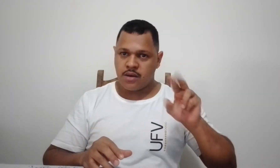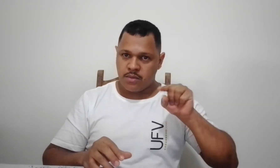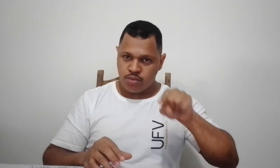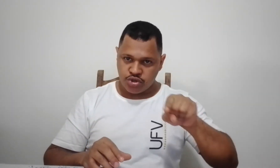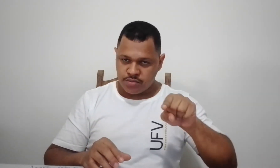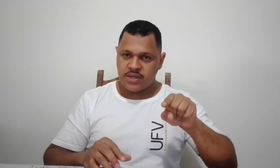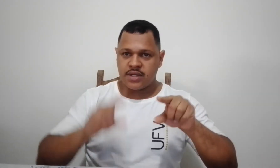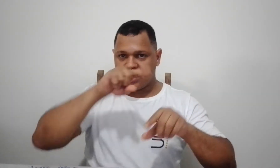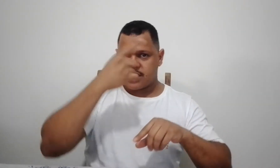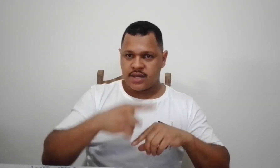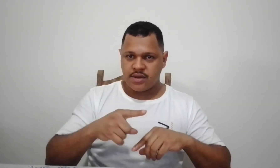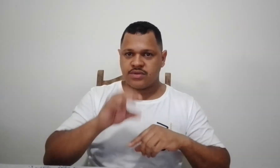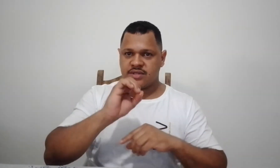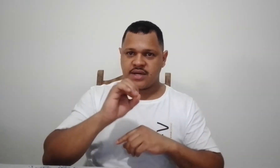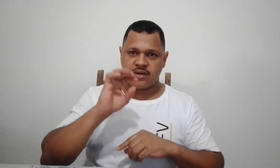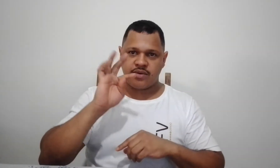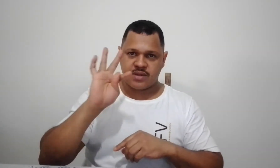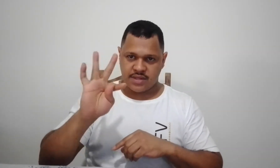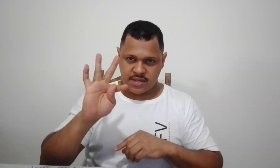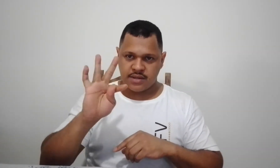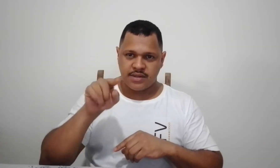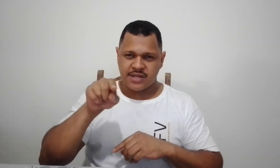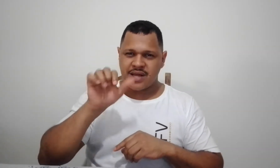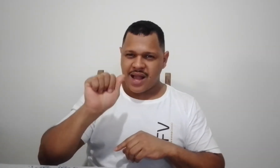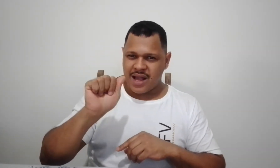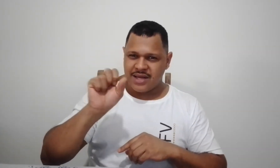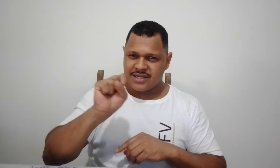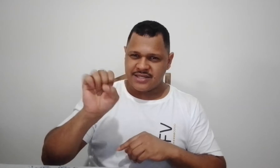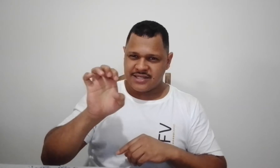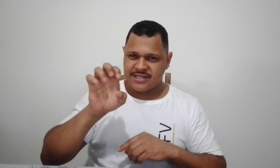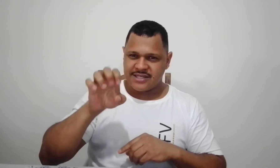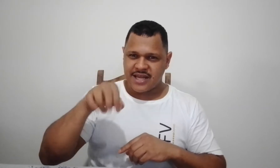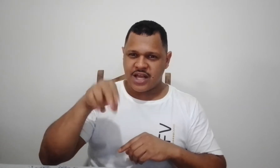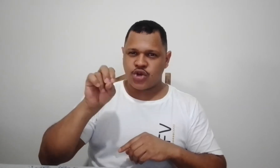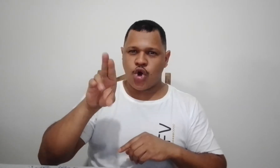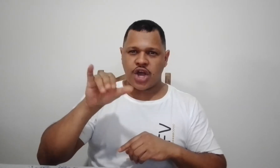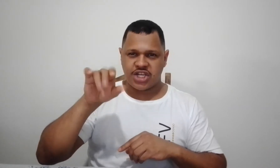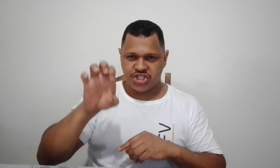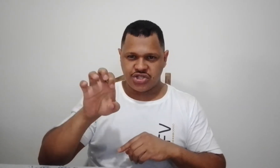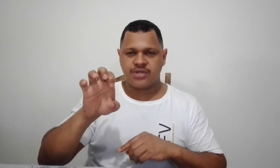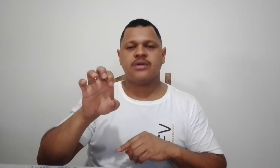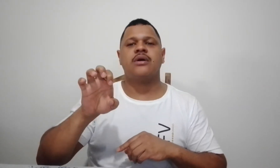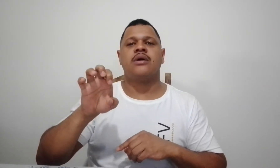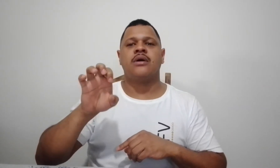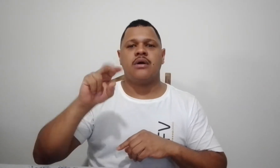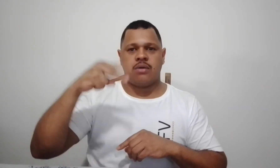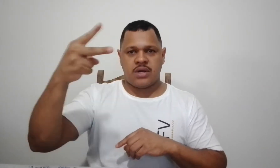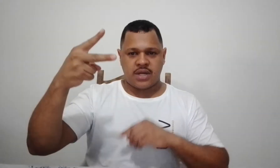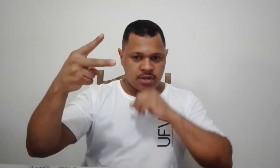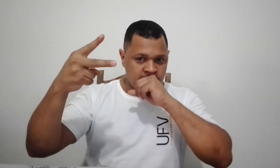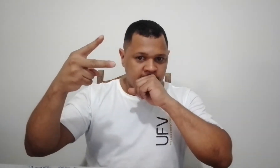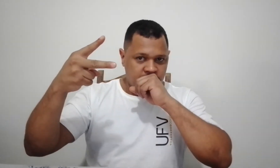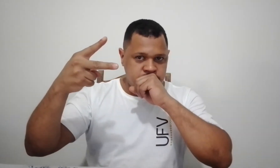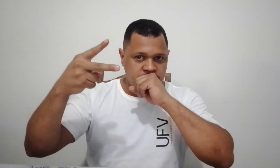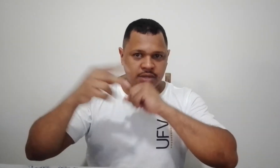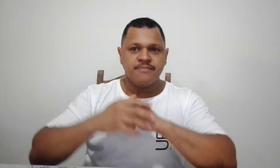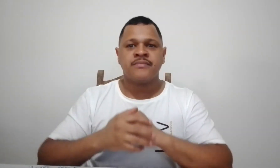a t dessa senoide ao quadrado. Considerando que o período t fosse igual tanto para o